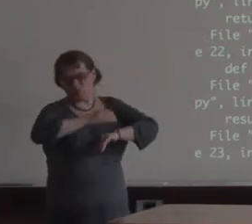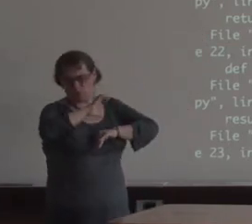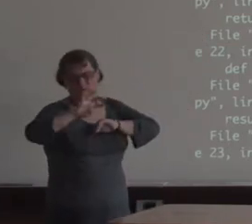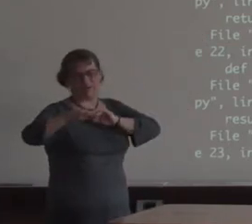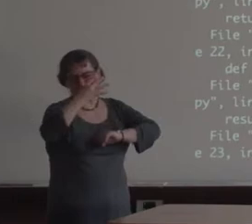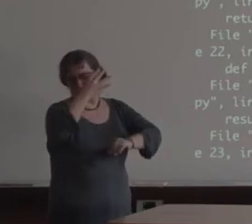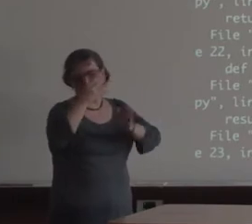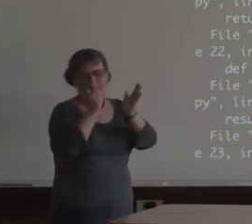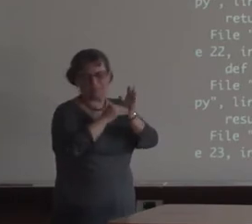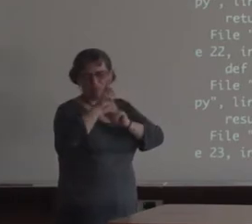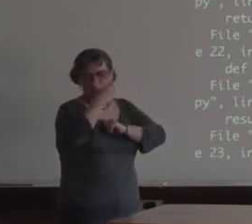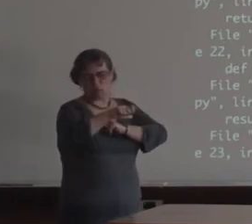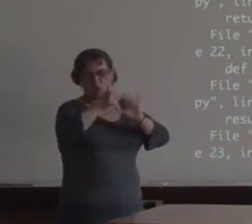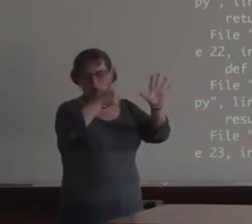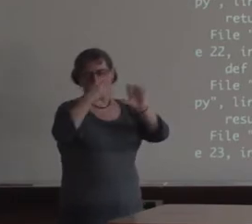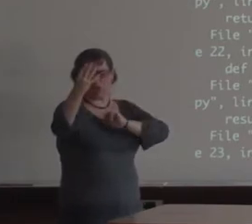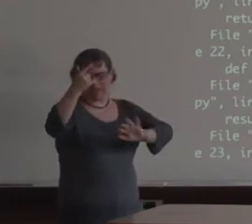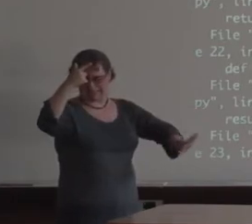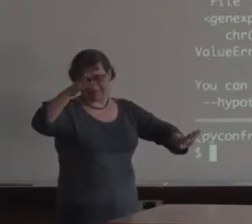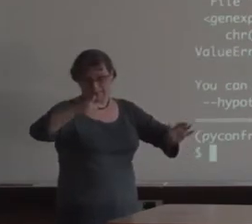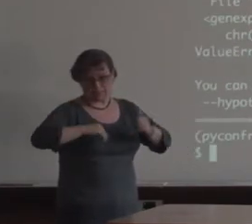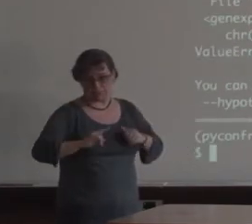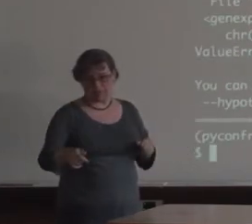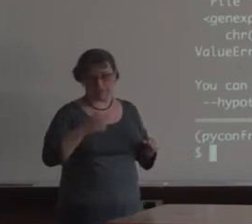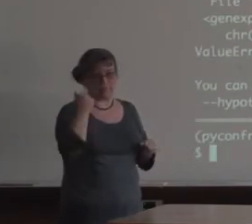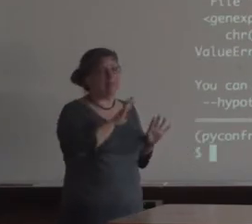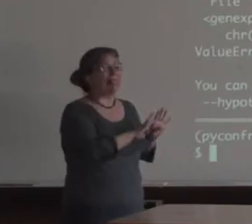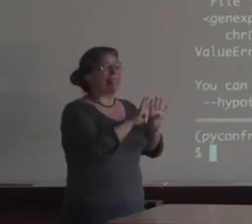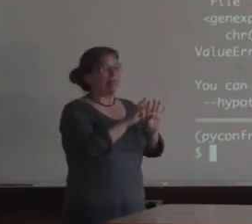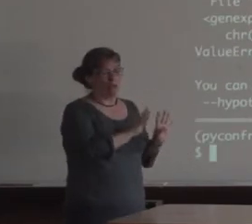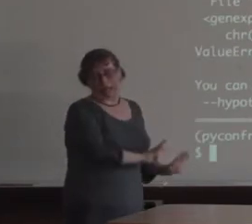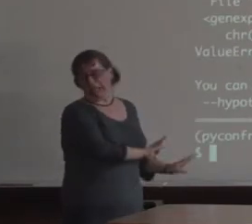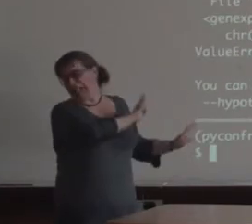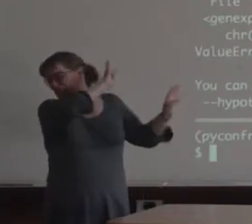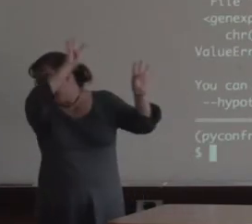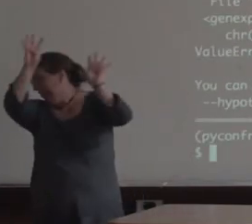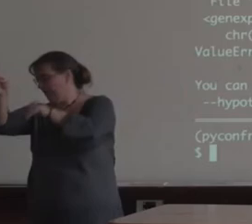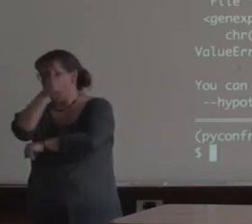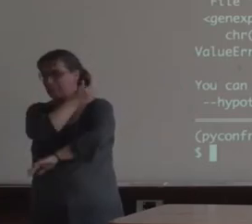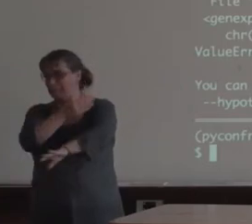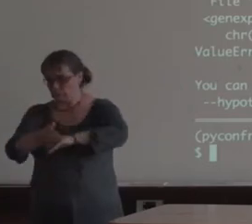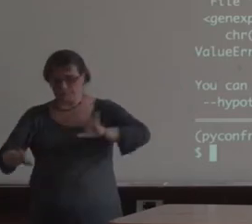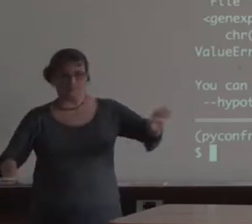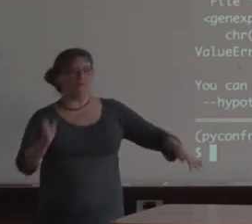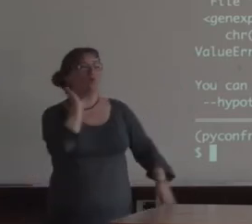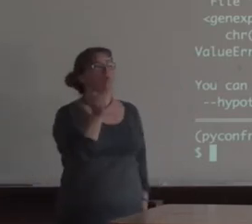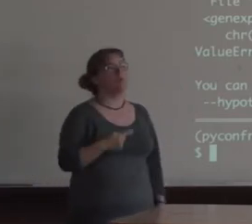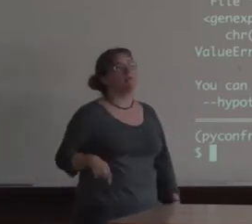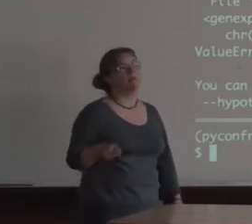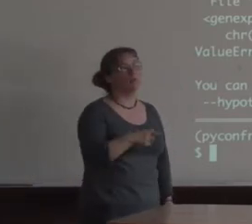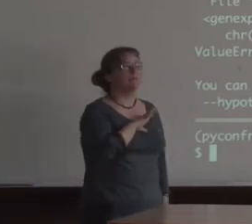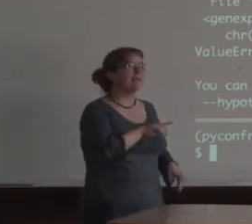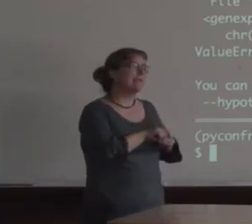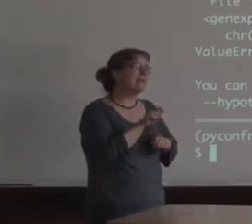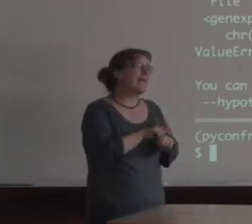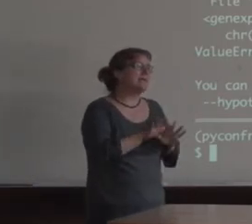1 114 064, ça ne marche pas. Donc voilà, c'est vraiment pour illustrer que quand on écrit des tests, on essaie de penser aux cas limites. On essaie, il faut que je